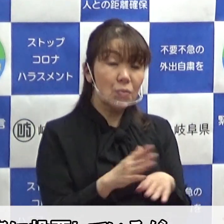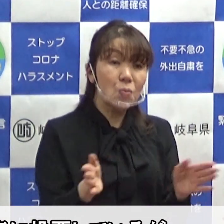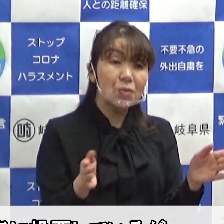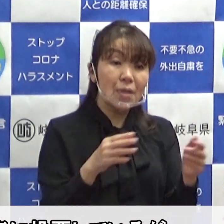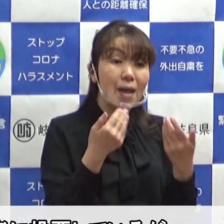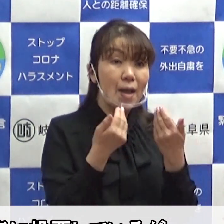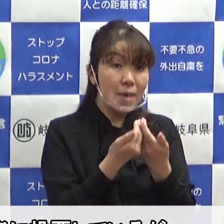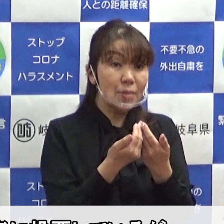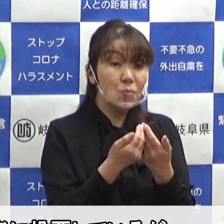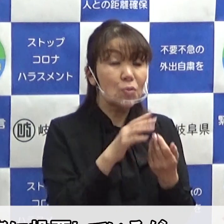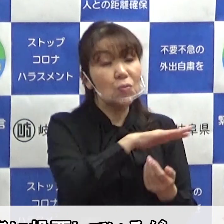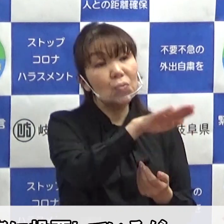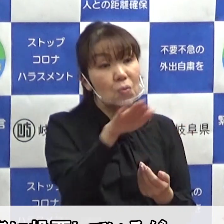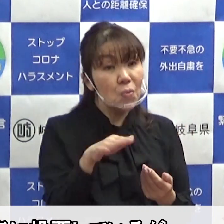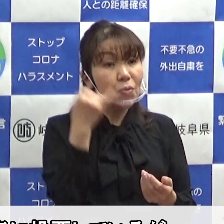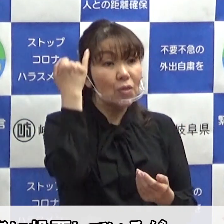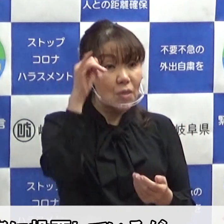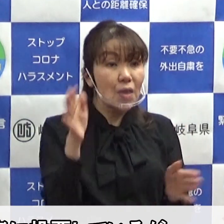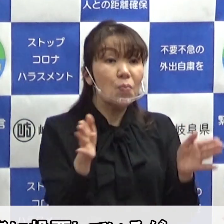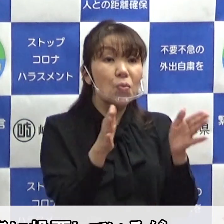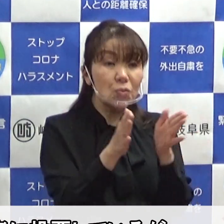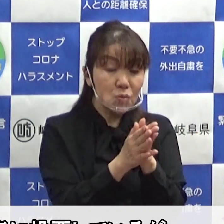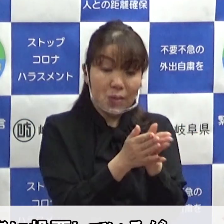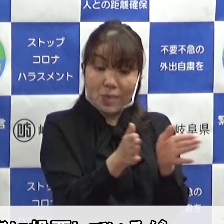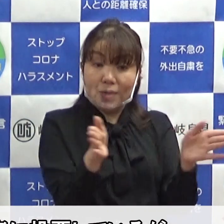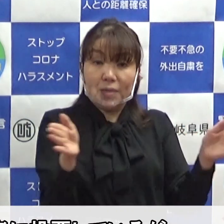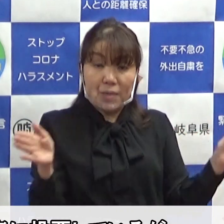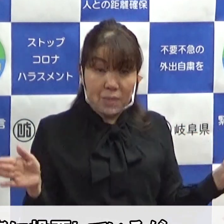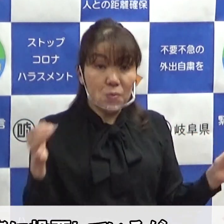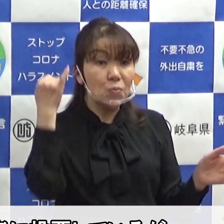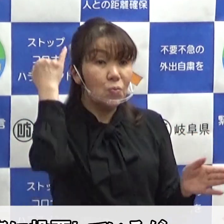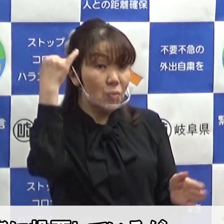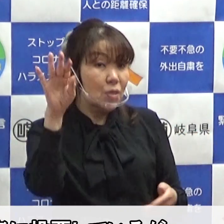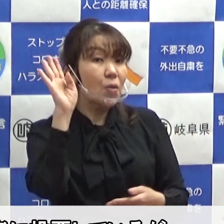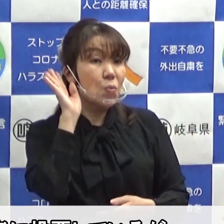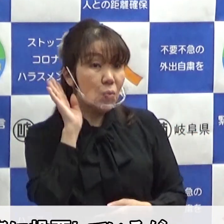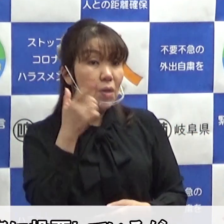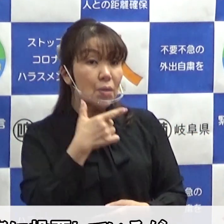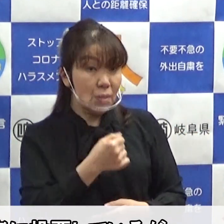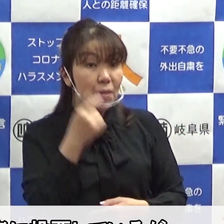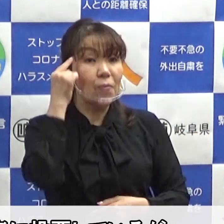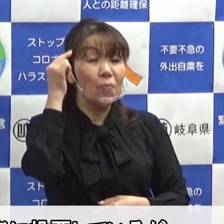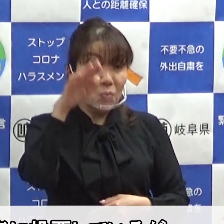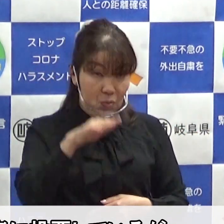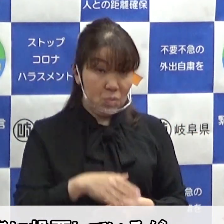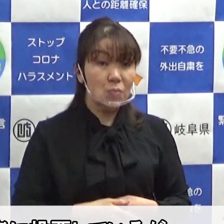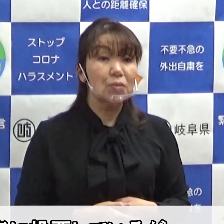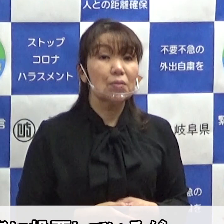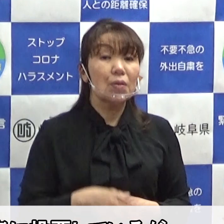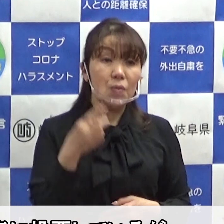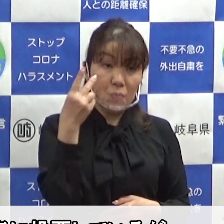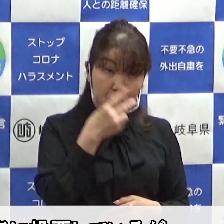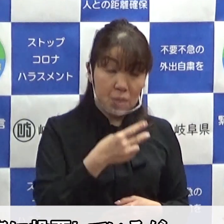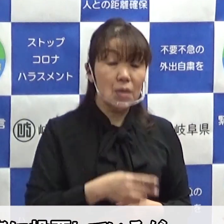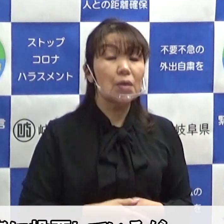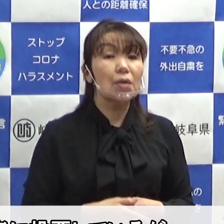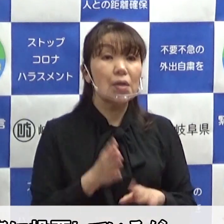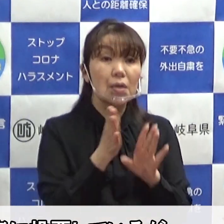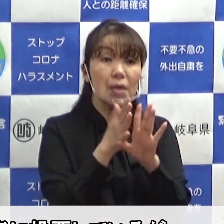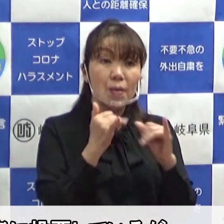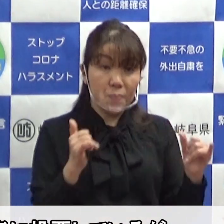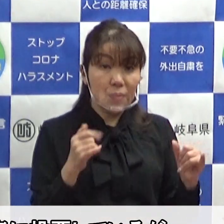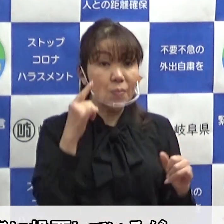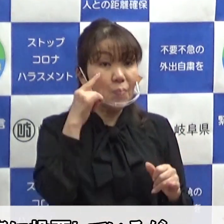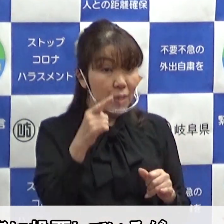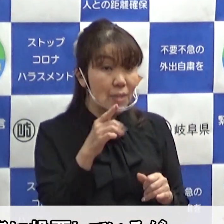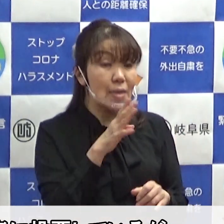て、まあ、広く、ご意見を伺う必要があるということを改めて感じておりますし、まあ、いわば県民目線